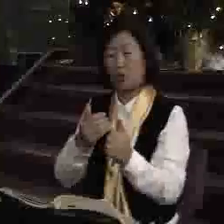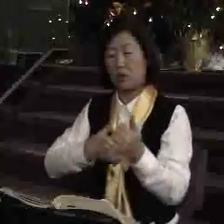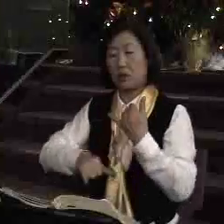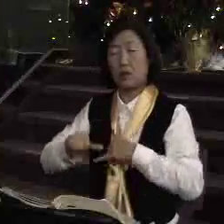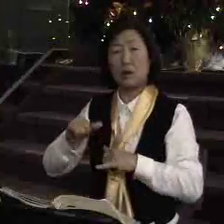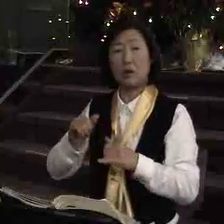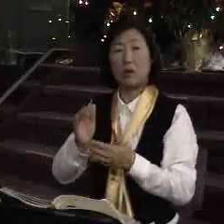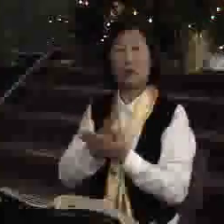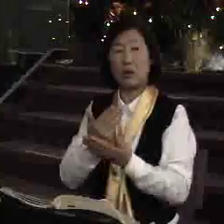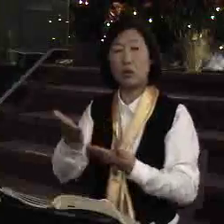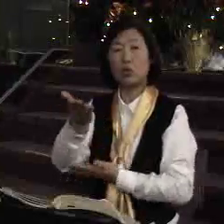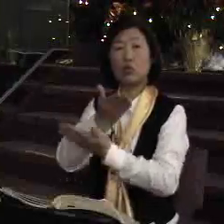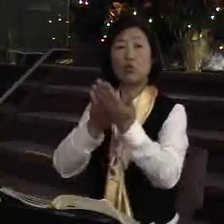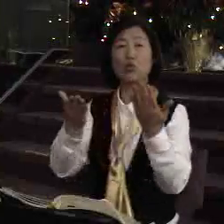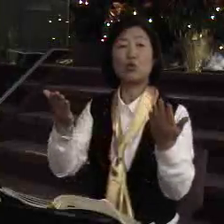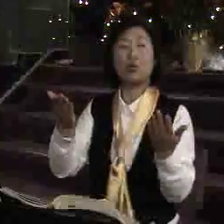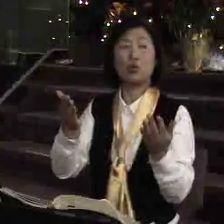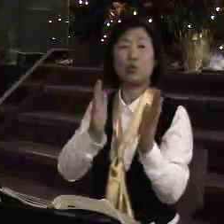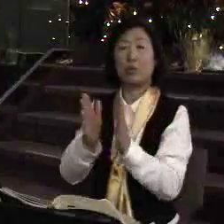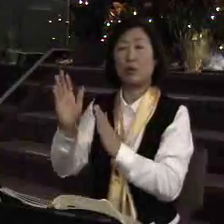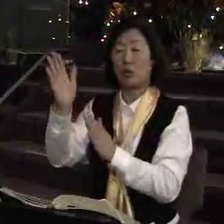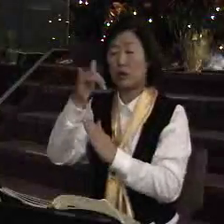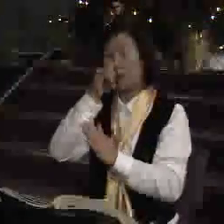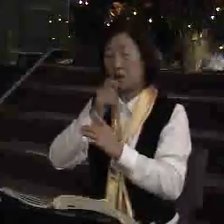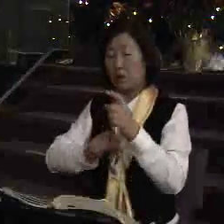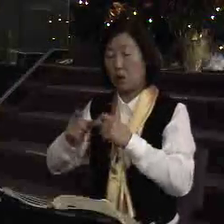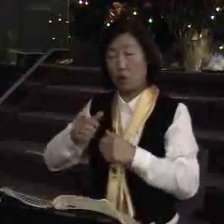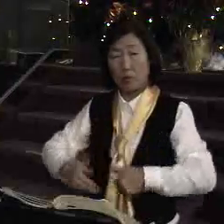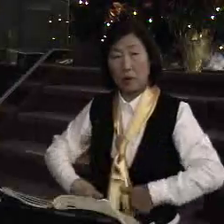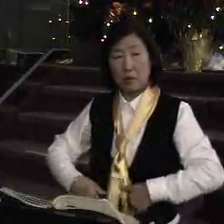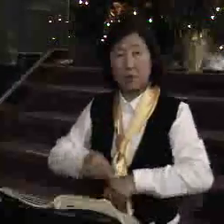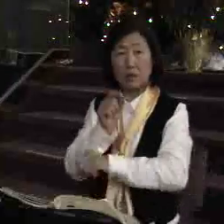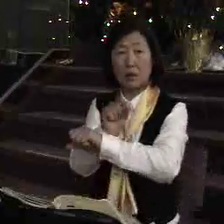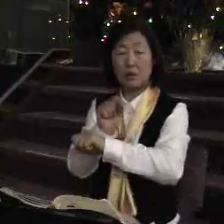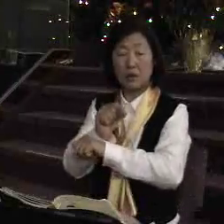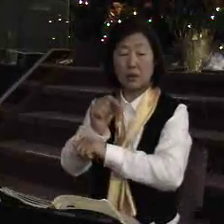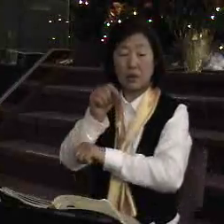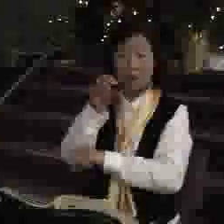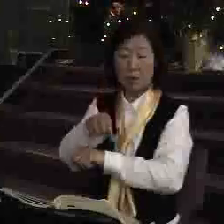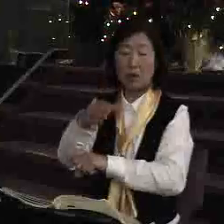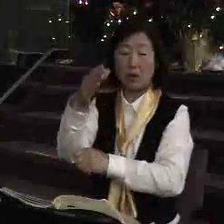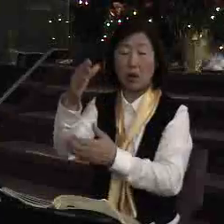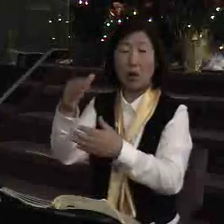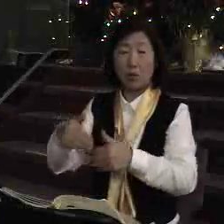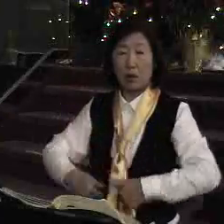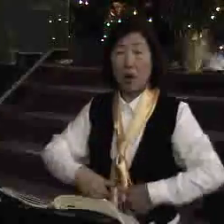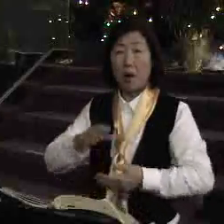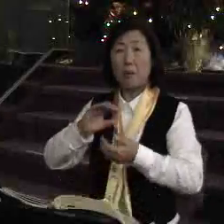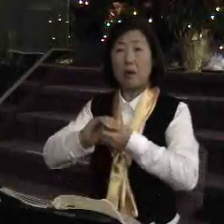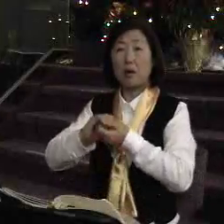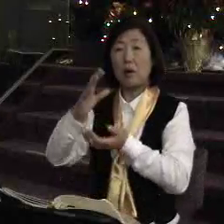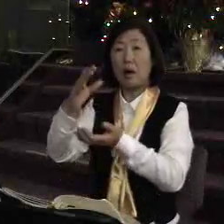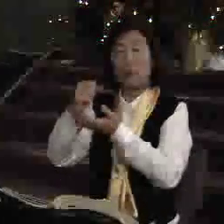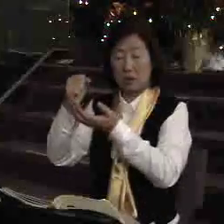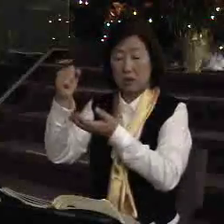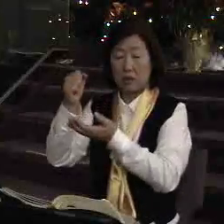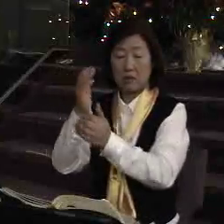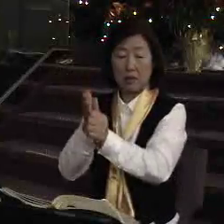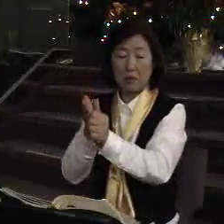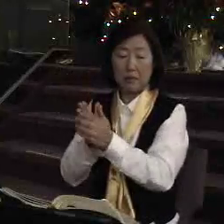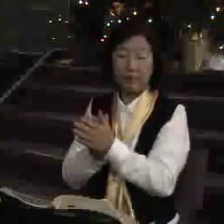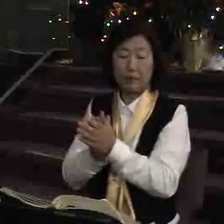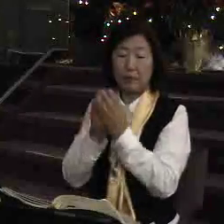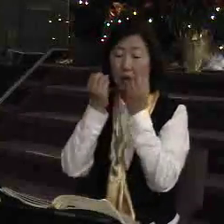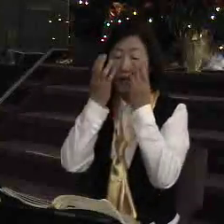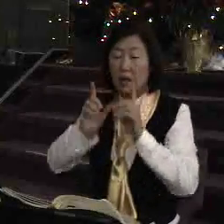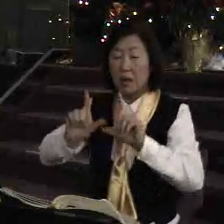있도록 저희가 준비했습니다. 더 필요하신 분들은 사무실에서 필요하신 만큼 가져가실 수 있습니다. 새해를